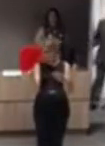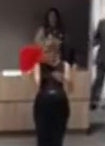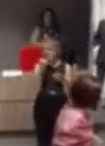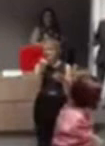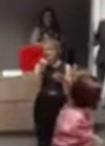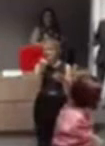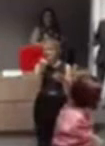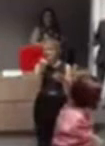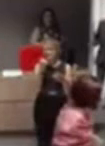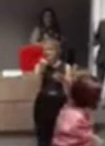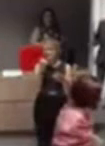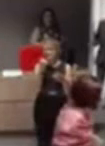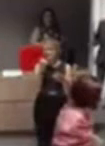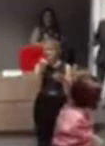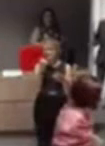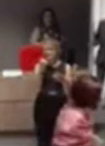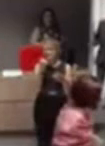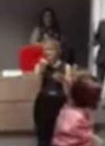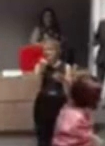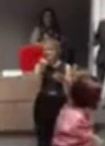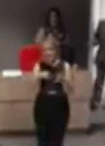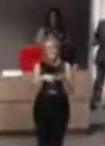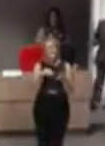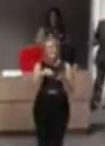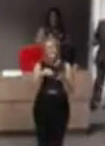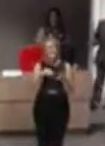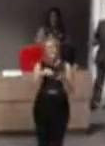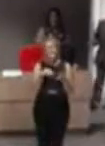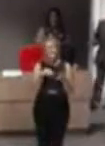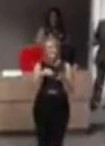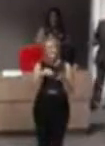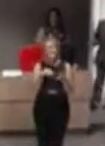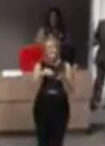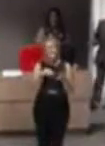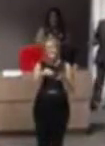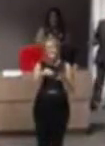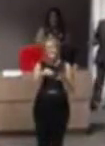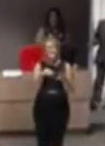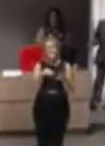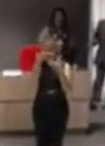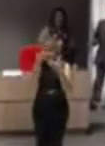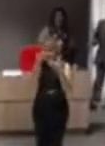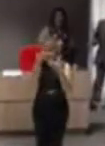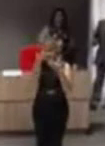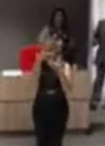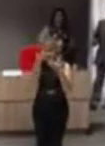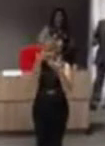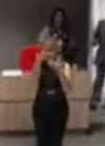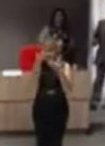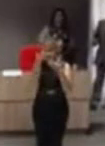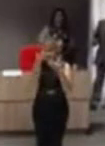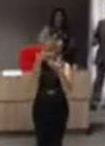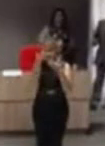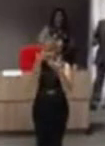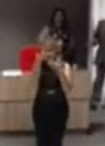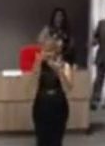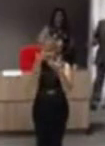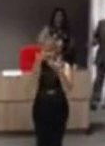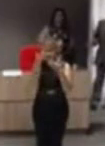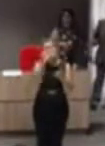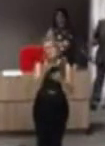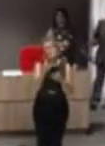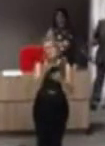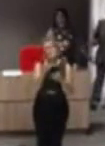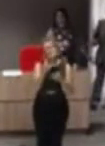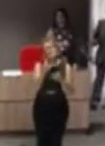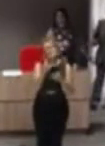Thaia Duarte Mota, Daniel Melo e Lúcio Costa. Agradeço também o Conselho Federal de Psicologia, na pessoa do Dr.